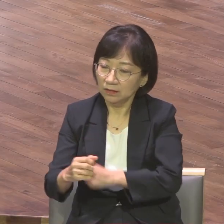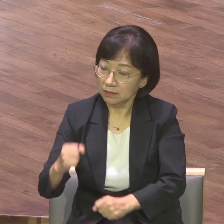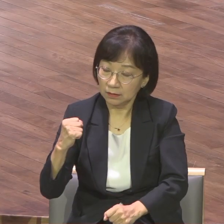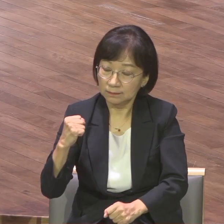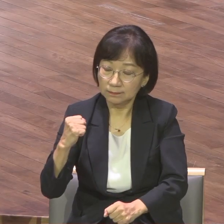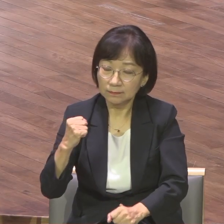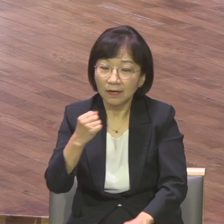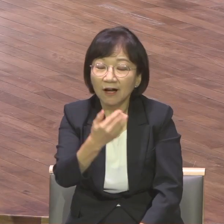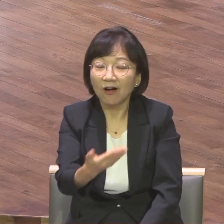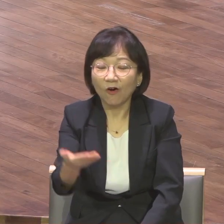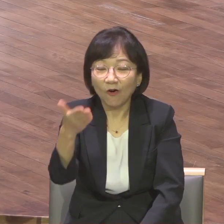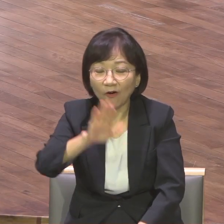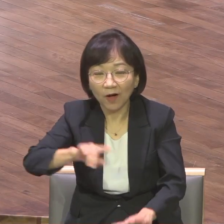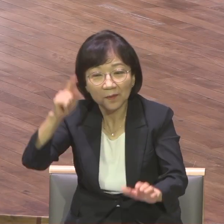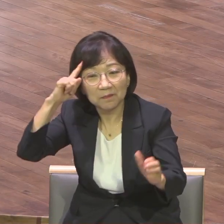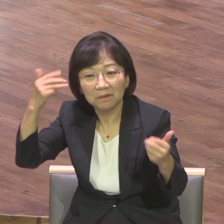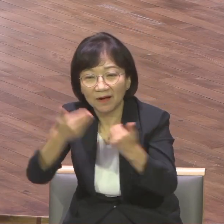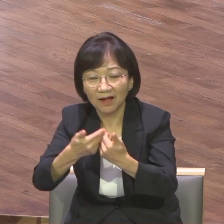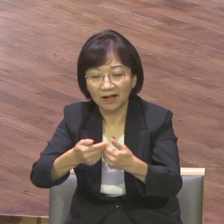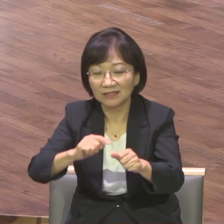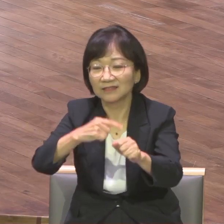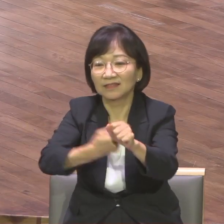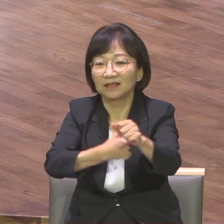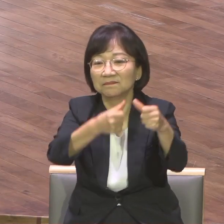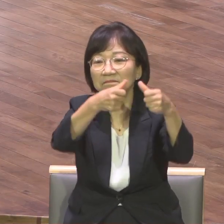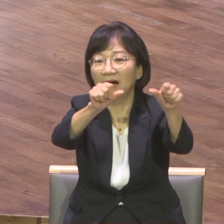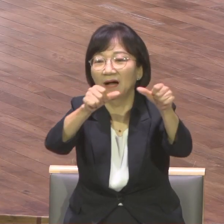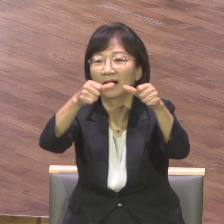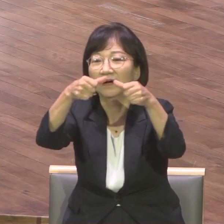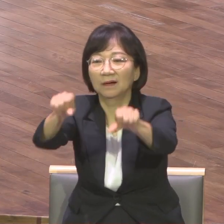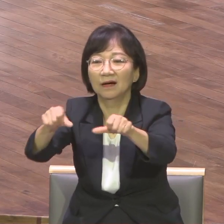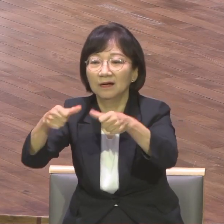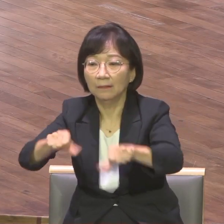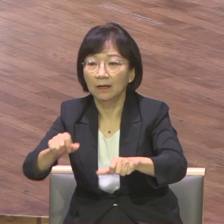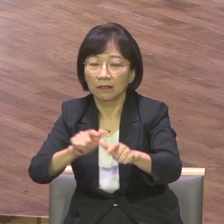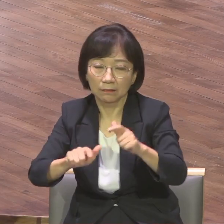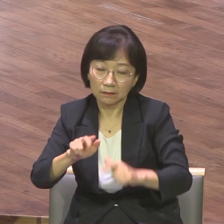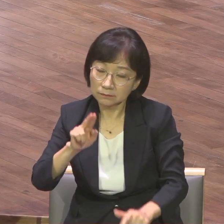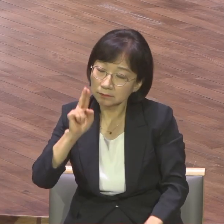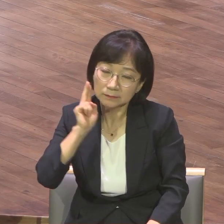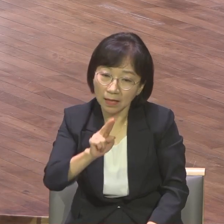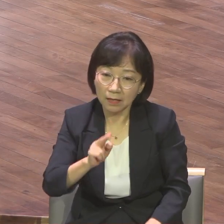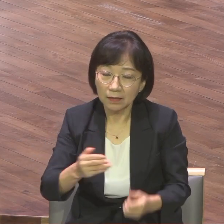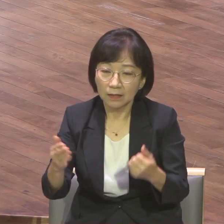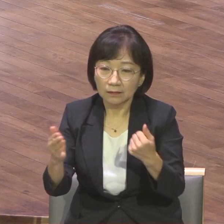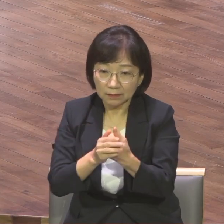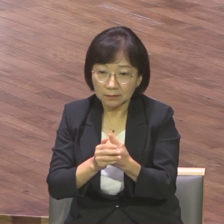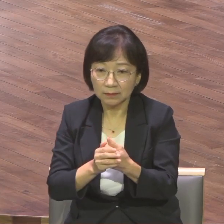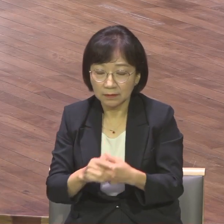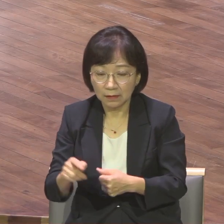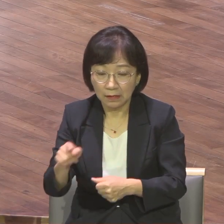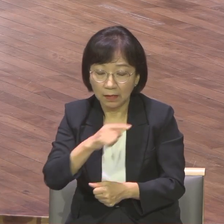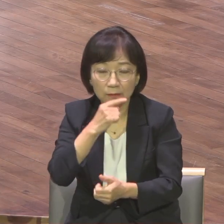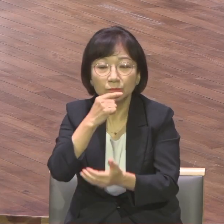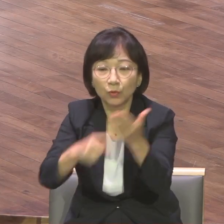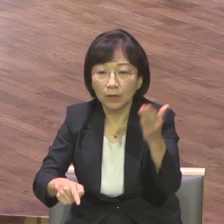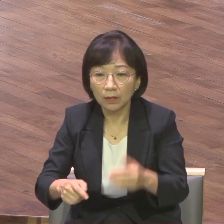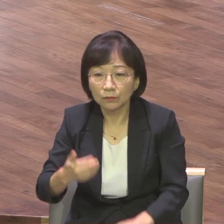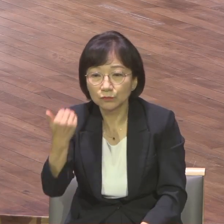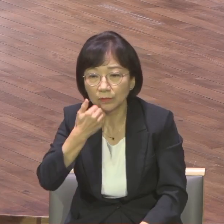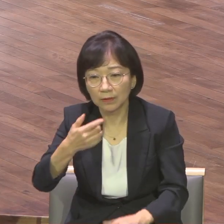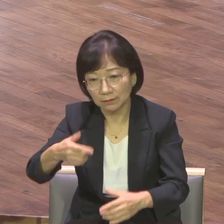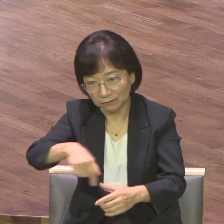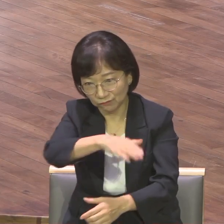역으로 자연 이 훼손은 계속해서 더 많이 일어나니까 그 결과물로서 고스란히